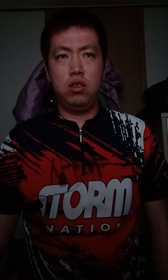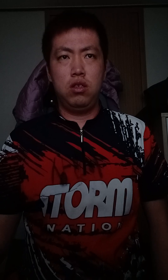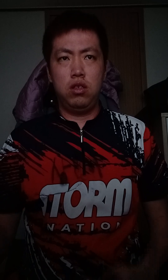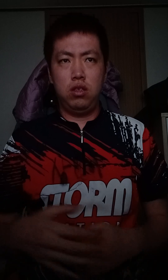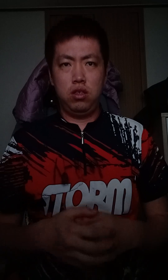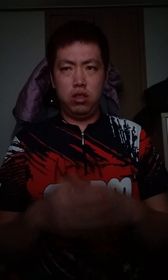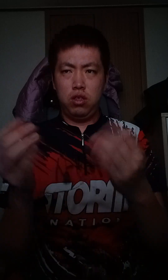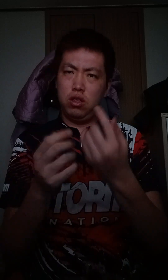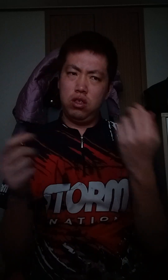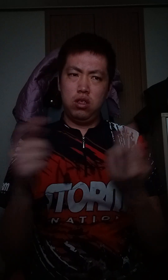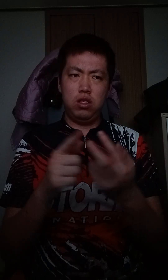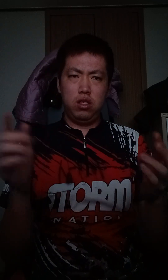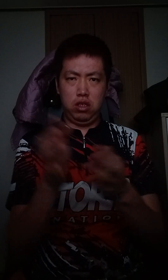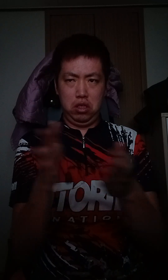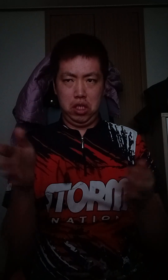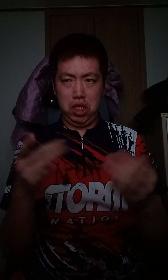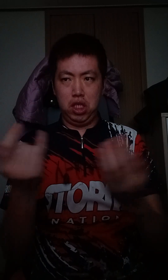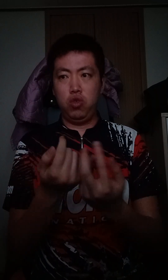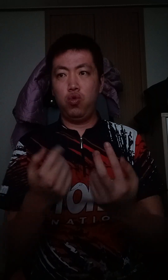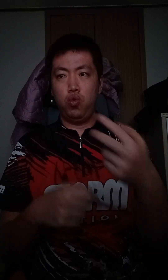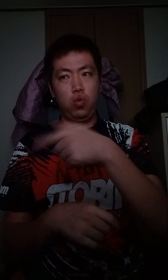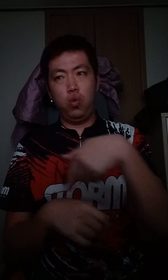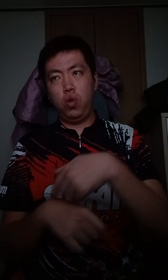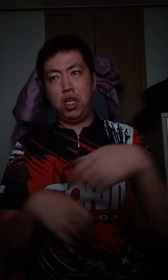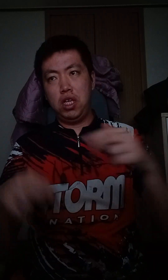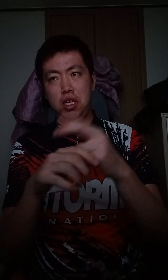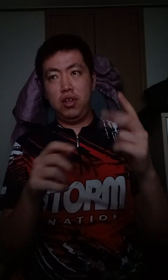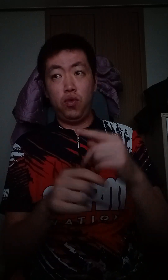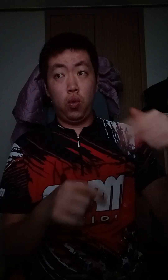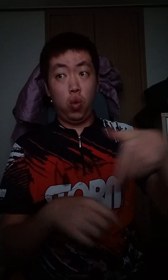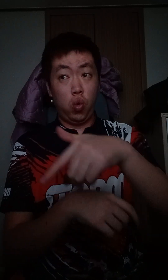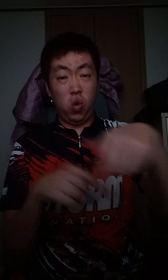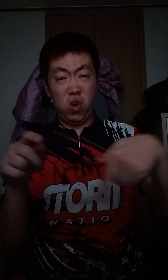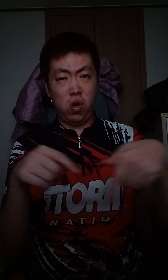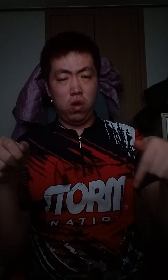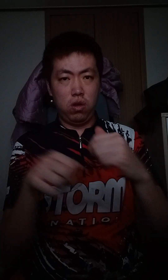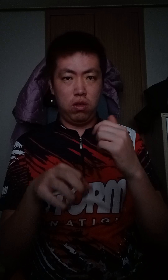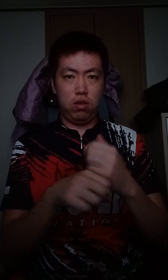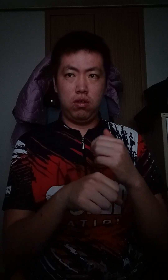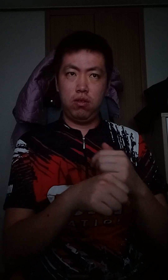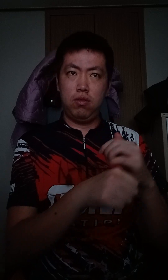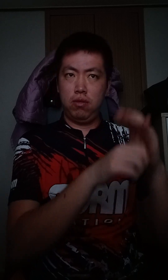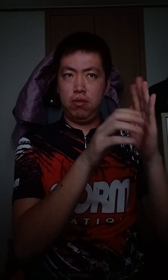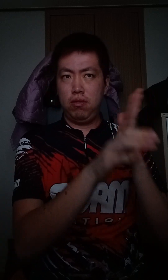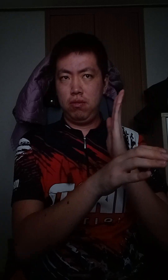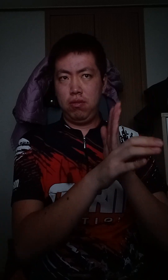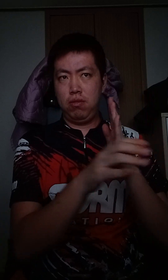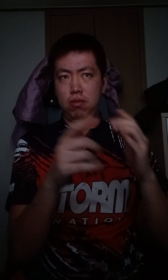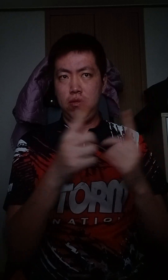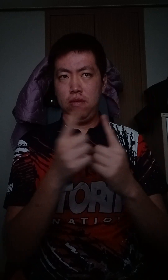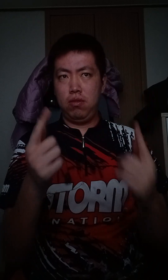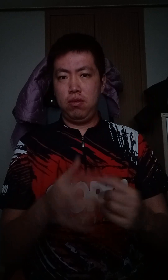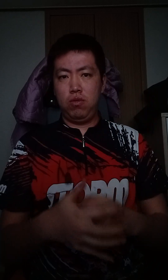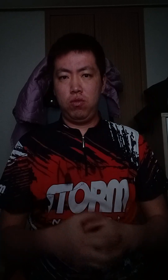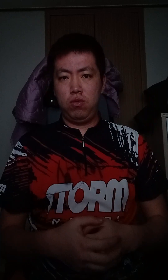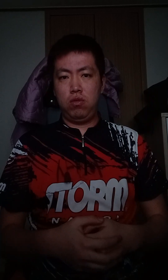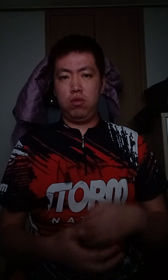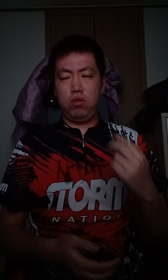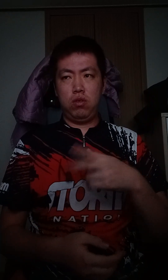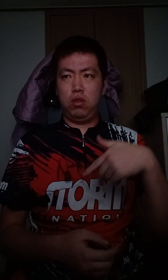오늘 새벽 충남 금산에서 고속도로를 빠져나가던 통근버스가 반대편에서 오는 화물차와 충돌했습니다. 사고로 버스가